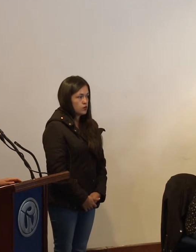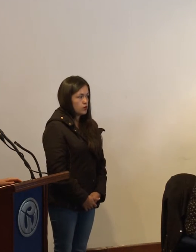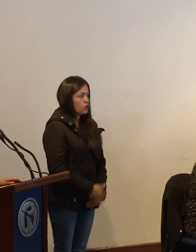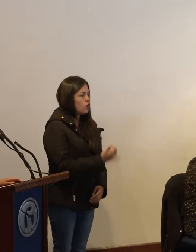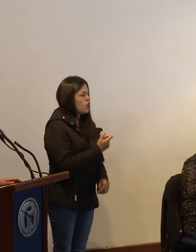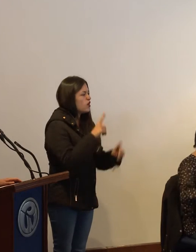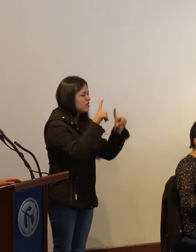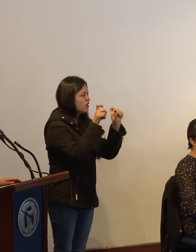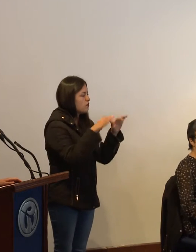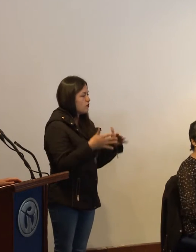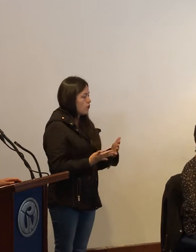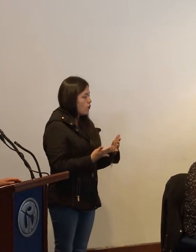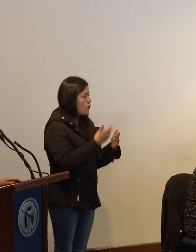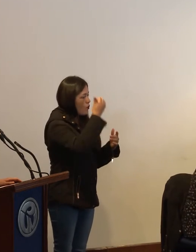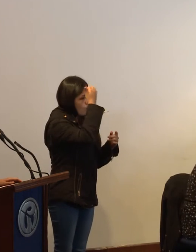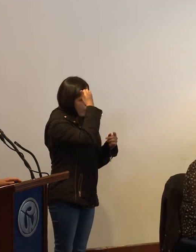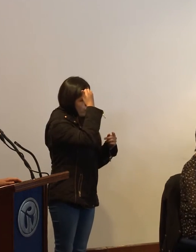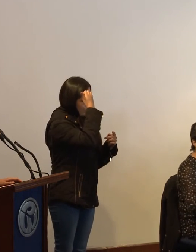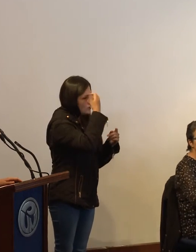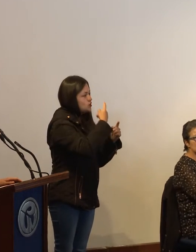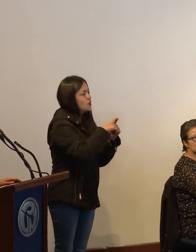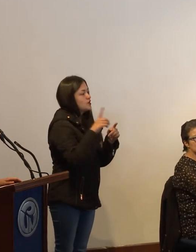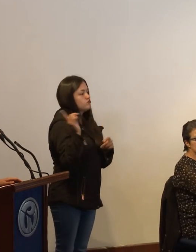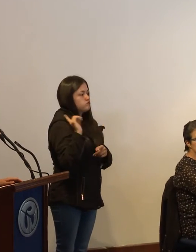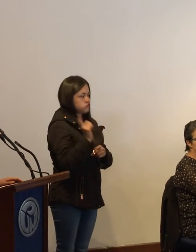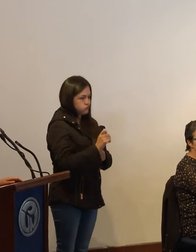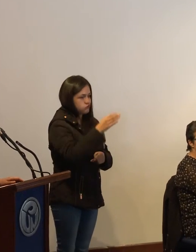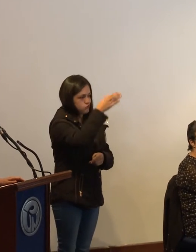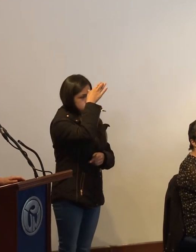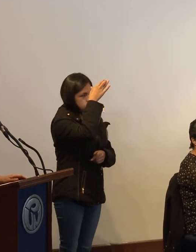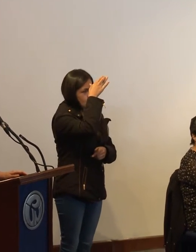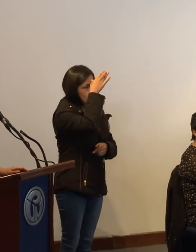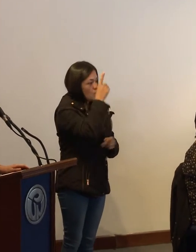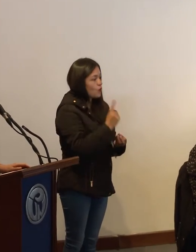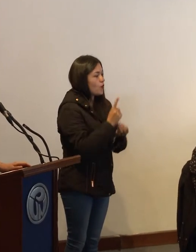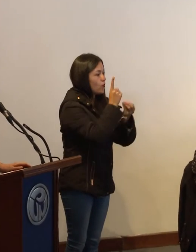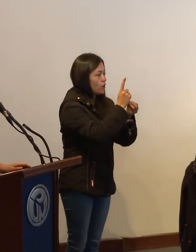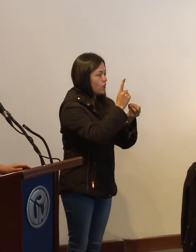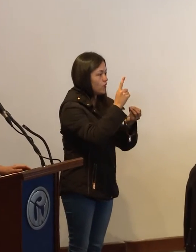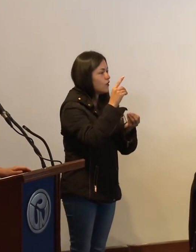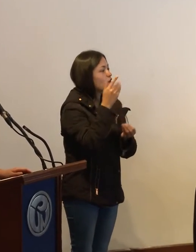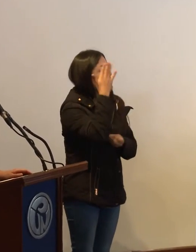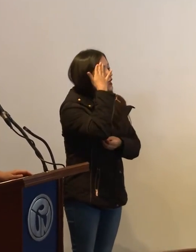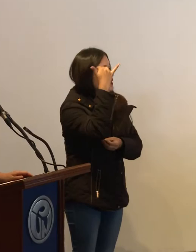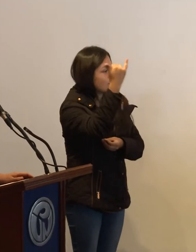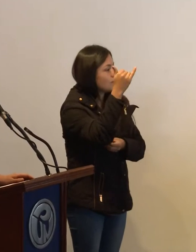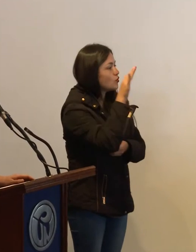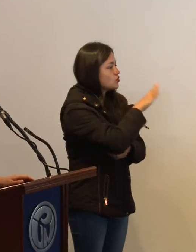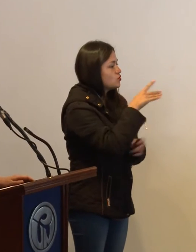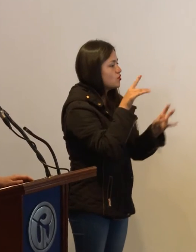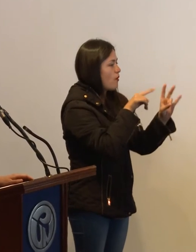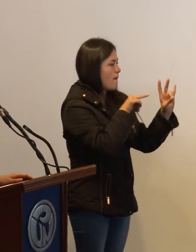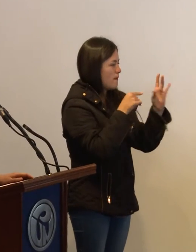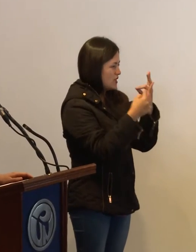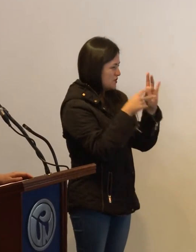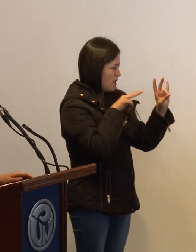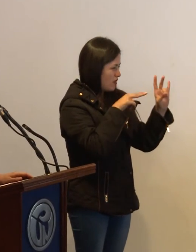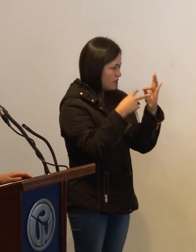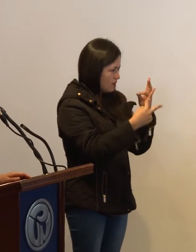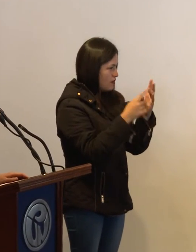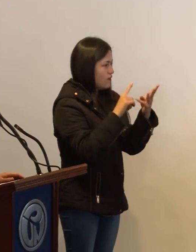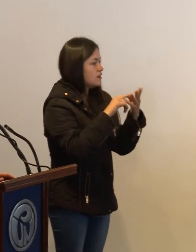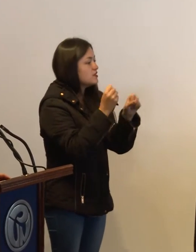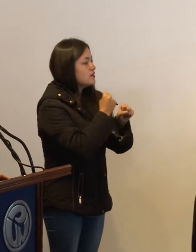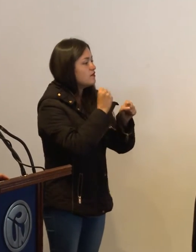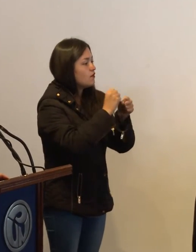profesores y profesoras con una amplia trayectoria política y académica las perspectivas y los debates de la educación comunitaria y